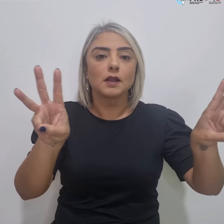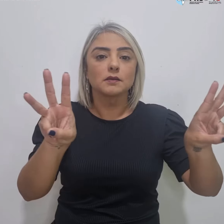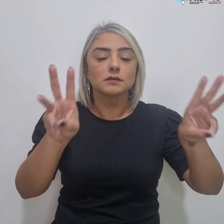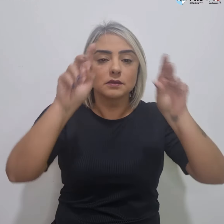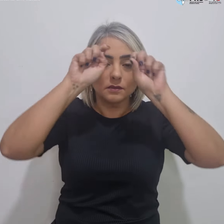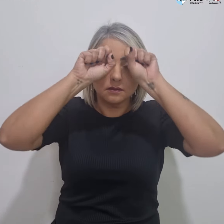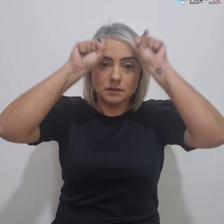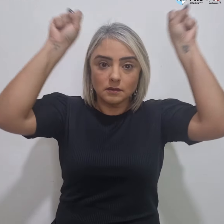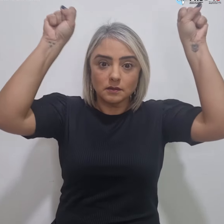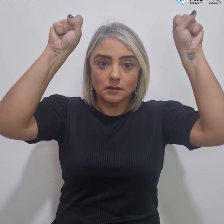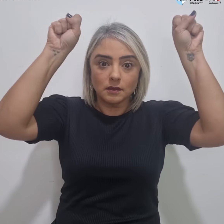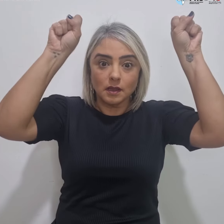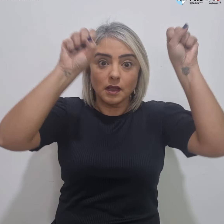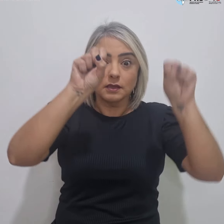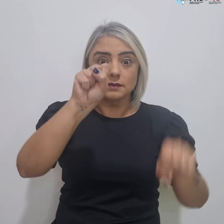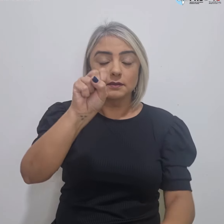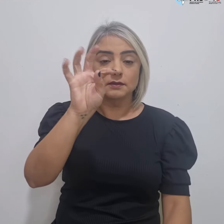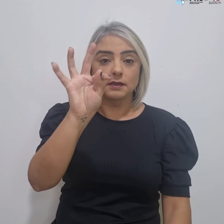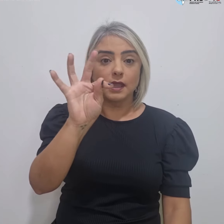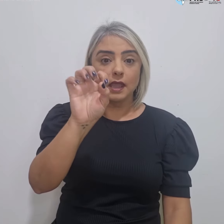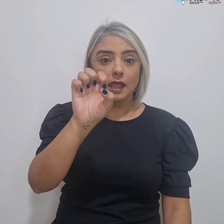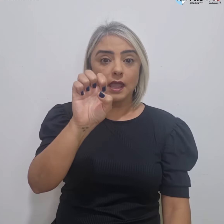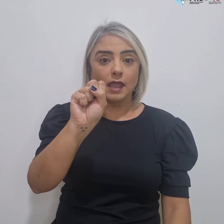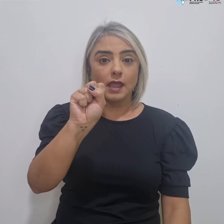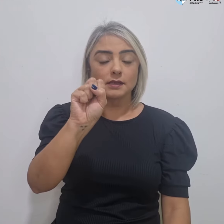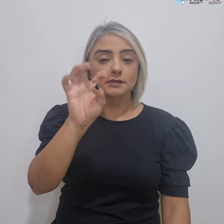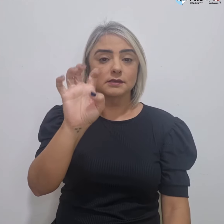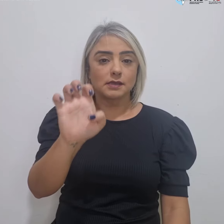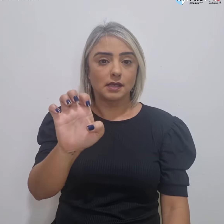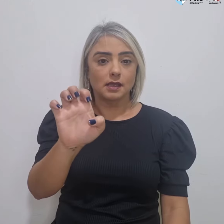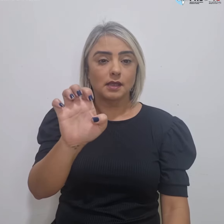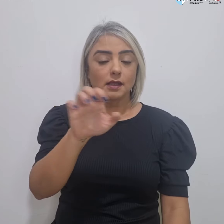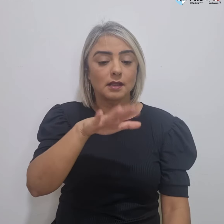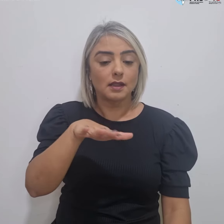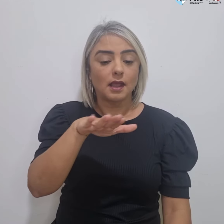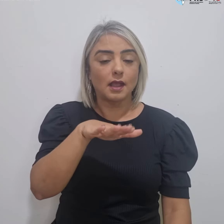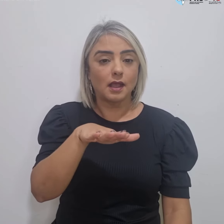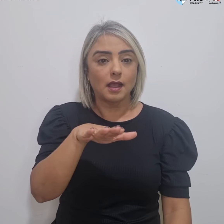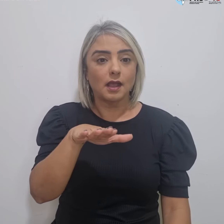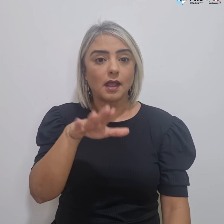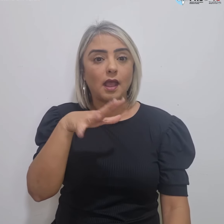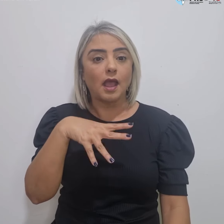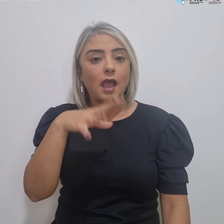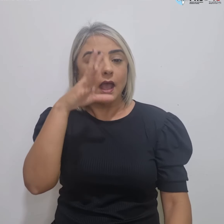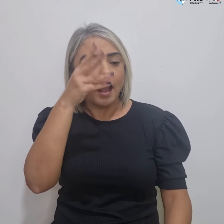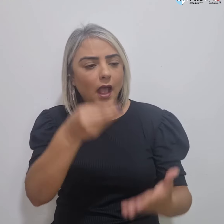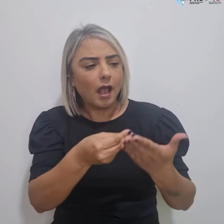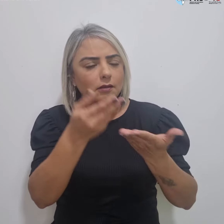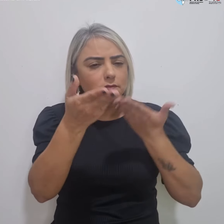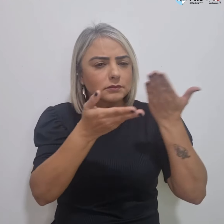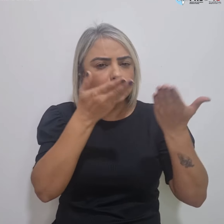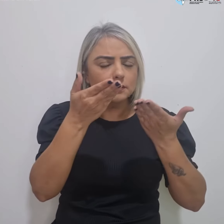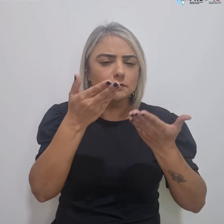Superior Eleitoral TSE na área Autoatendimento do Eleitor ou